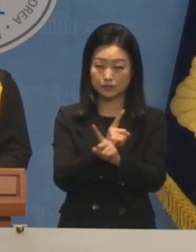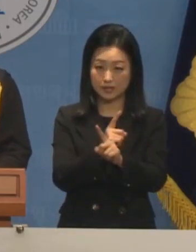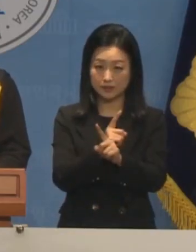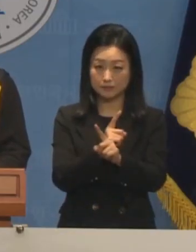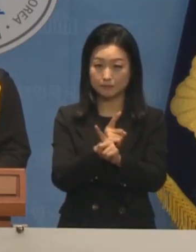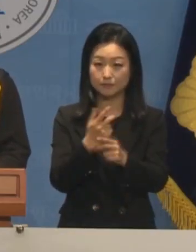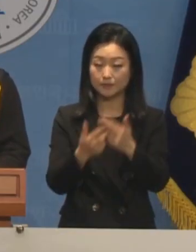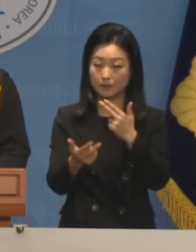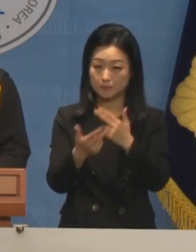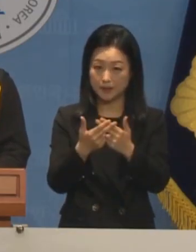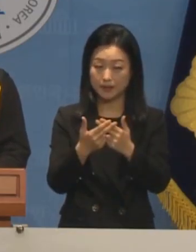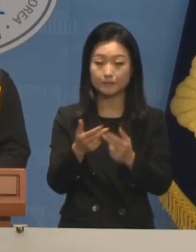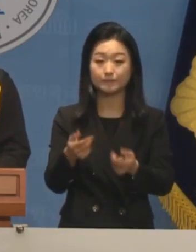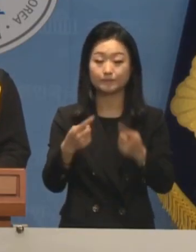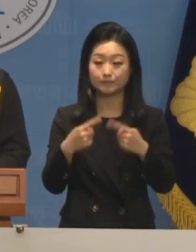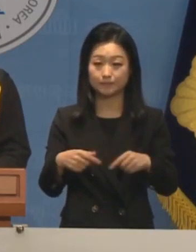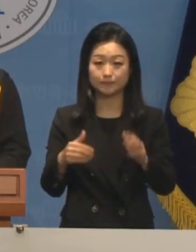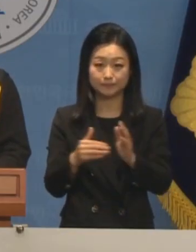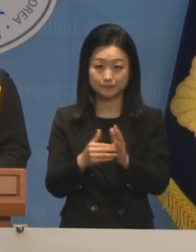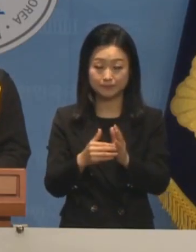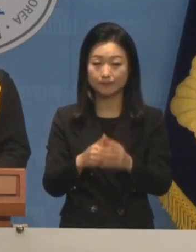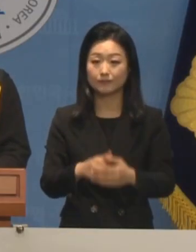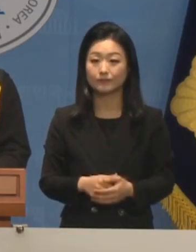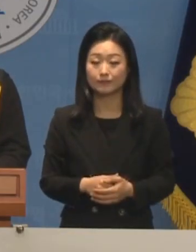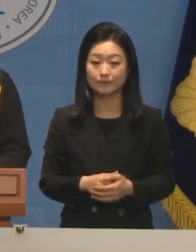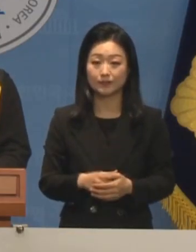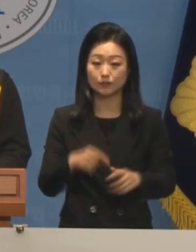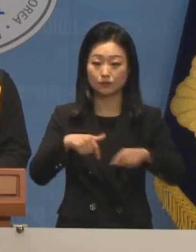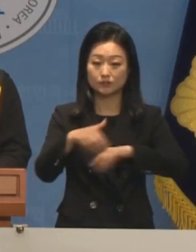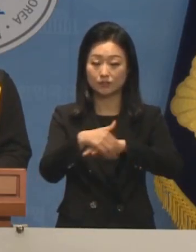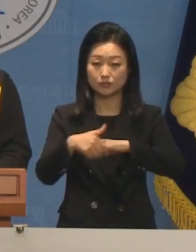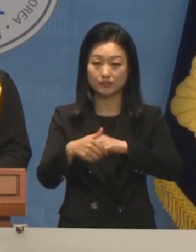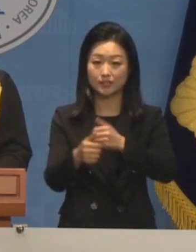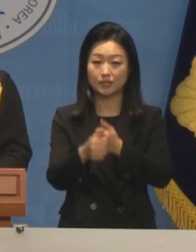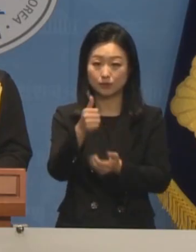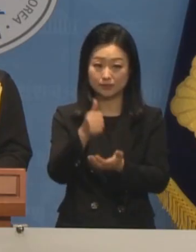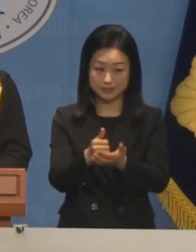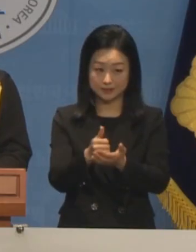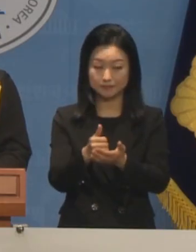참석하셨습니다 대한영양사 협회 장수빈 청책 회장님